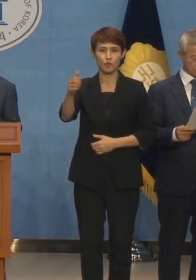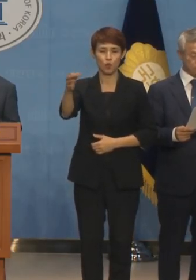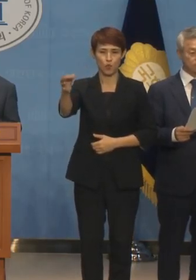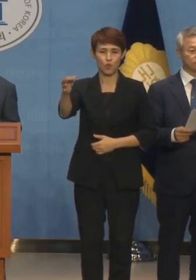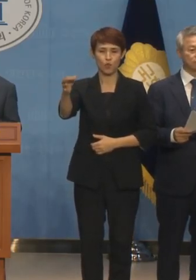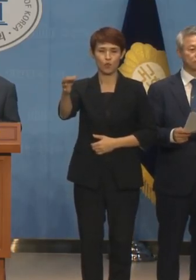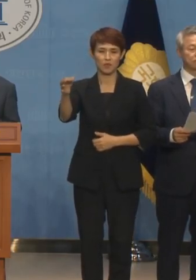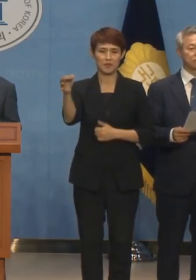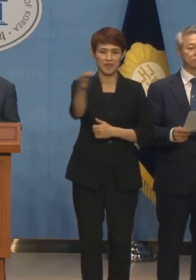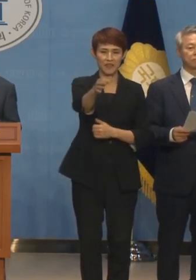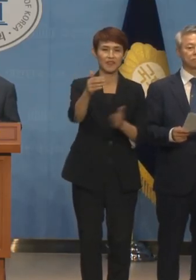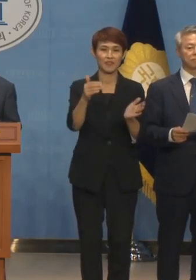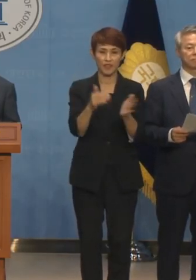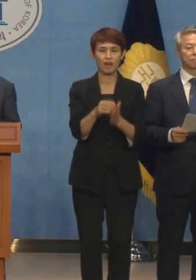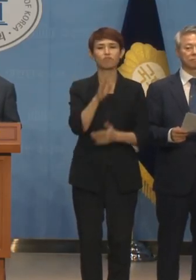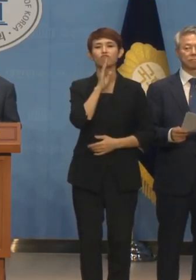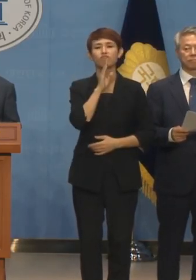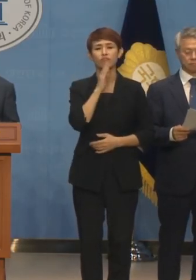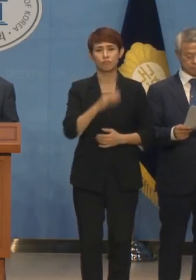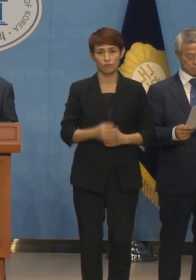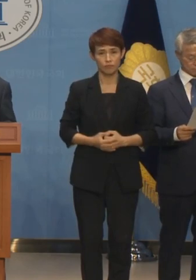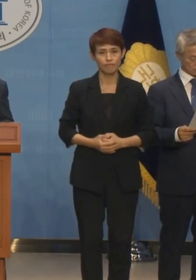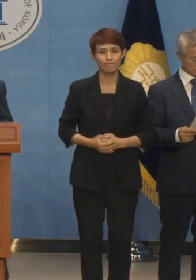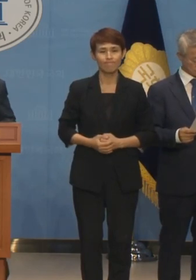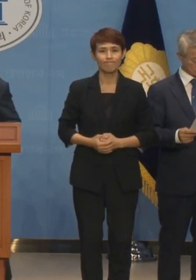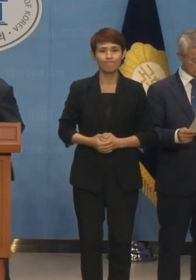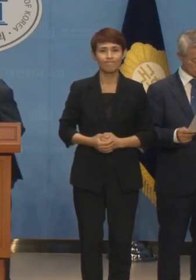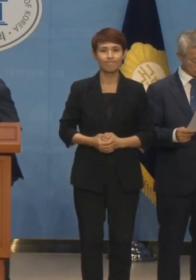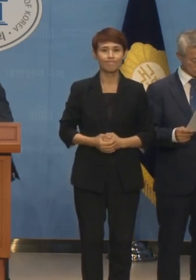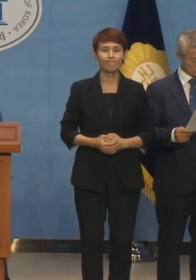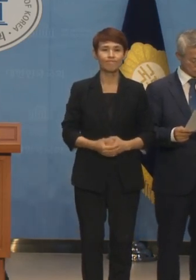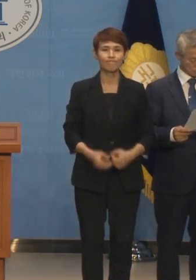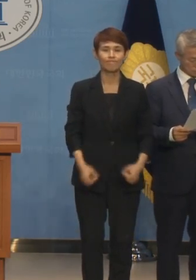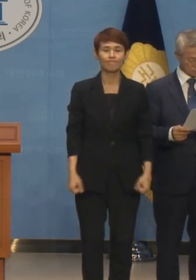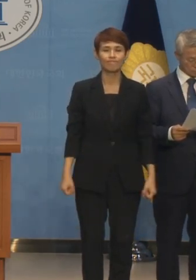지급했다고 봄이 상당하다고 판단했습니다.